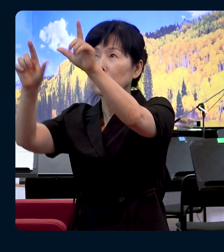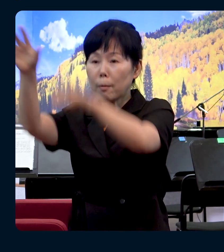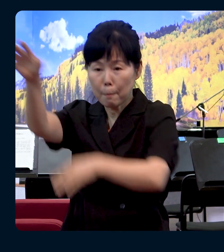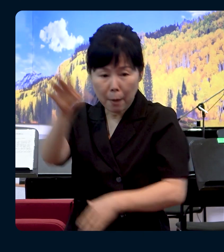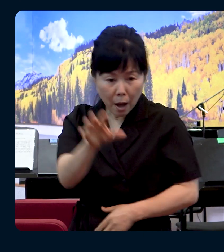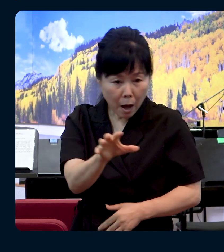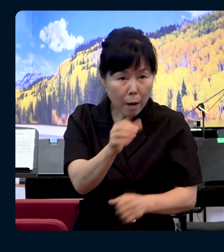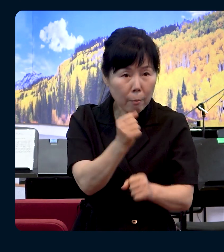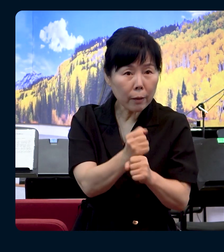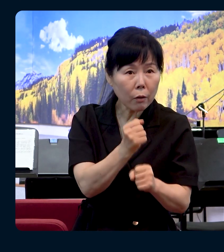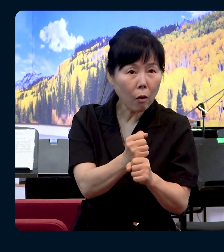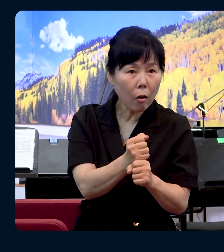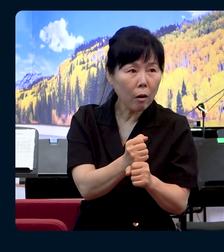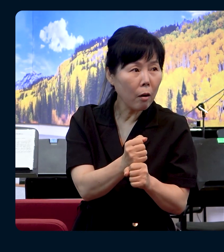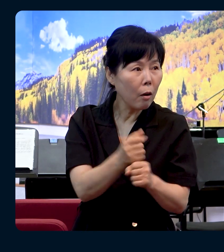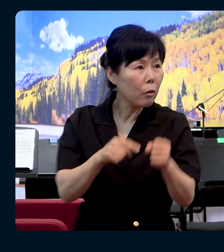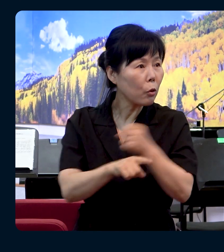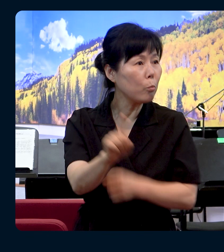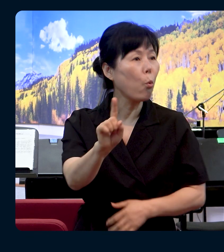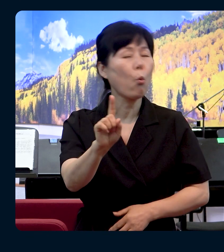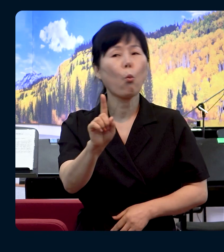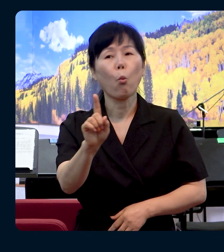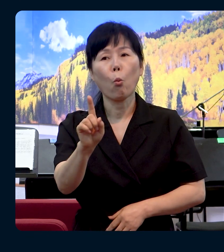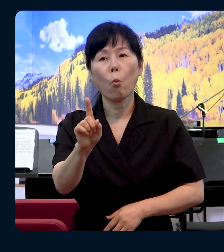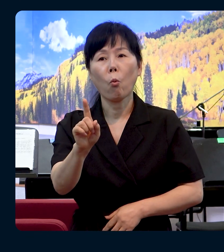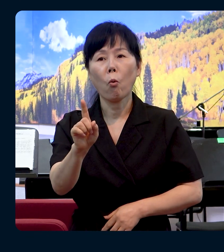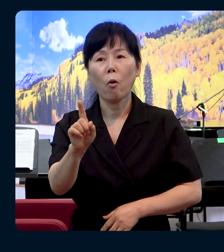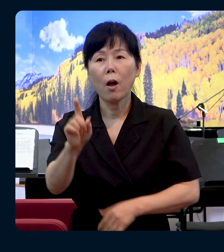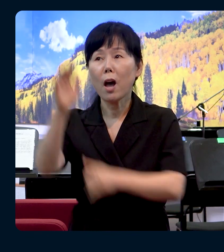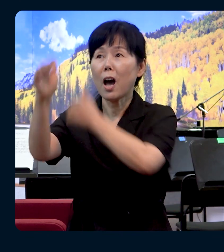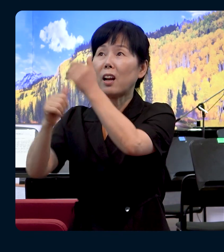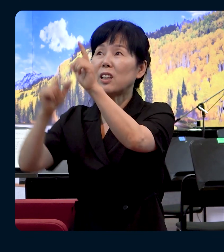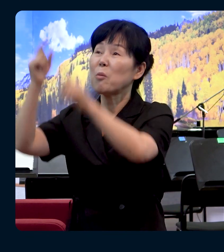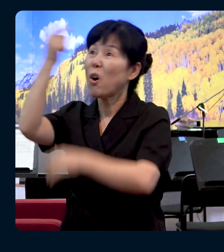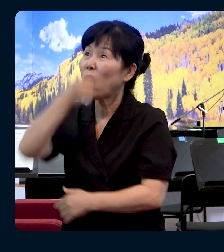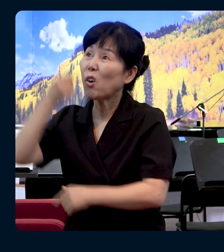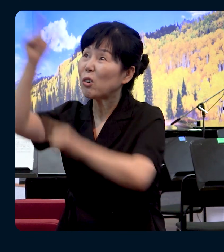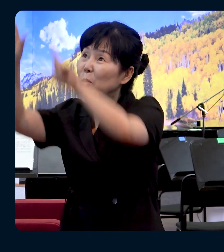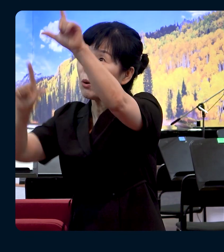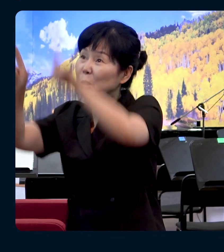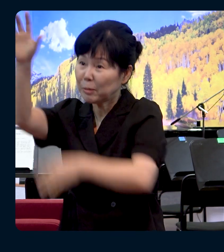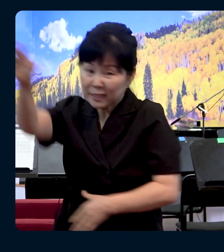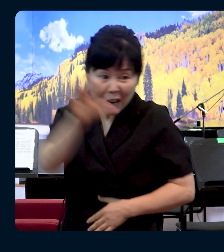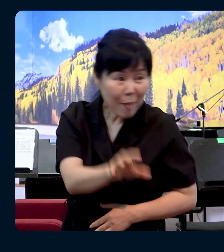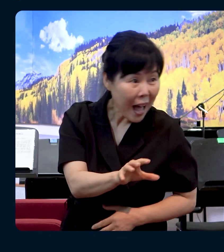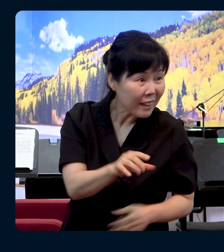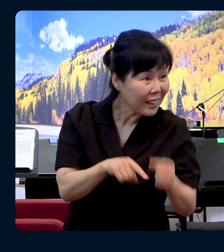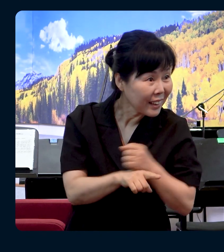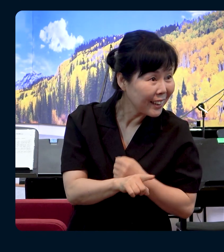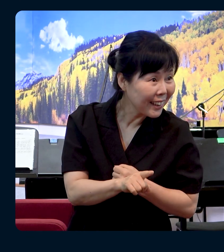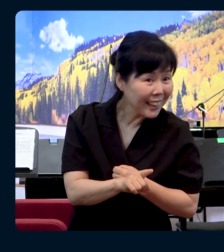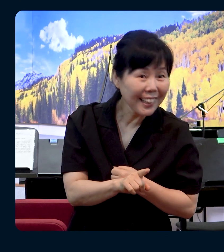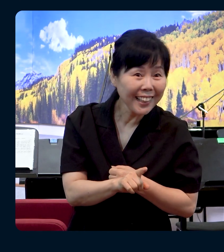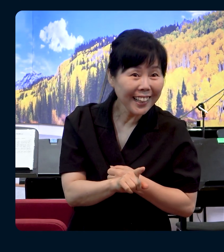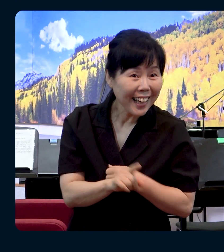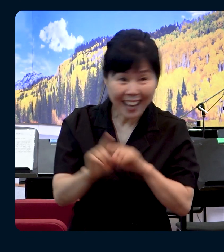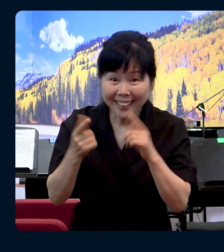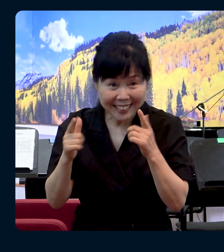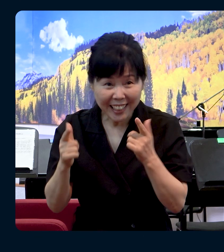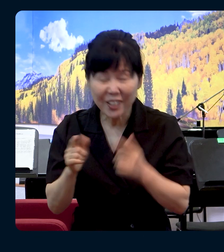형상대로 지음받았잖아요. 그게 무슨 뜻이라고 생각하세요? 모양이 하나님하고 닮았다 그 뜻이에요? 아닌 거 알고